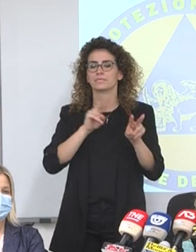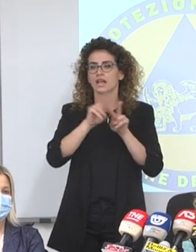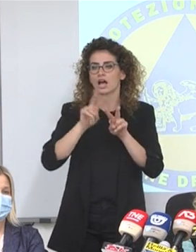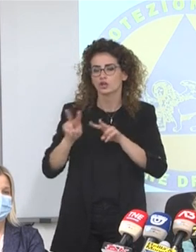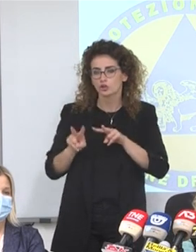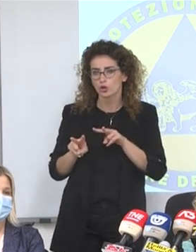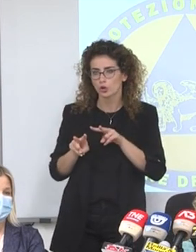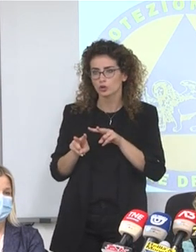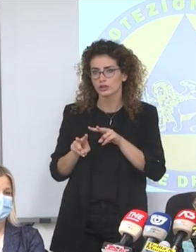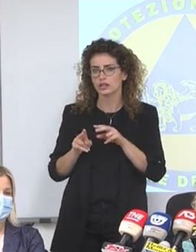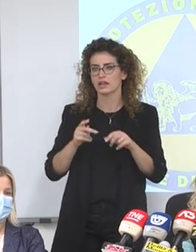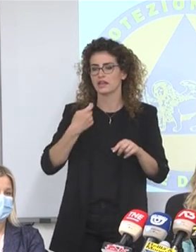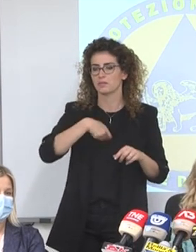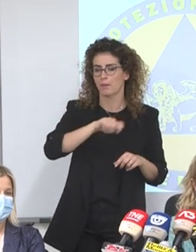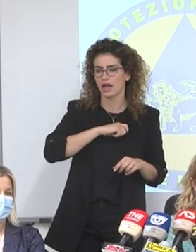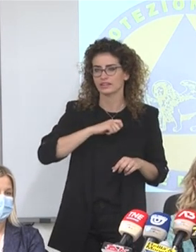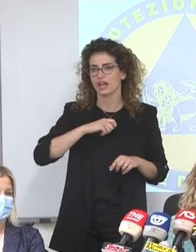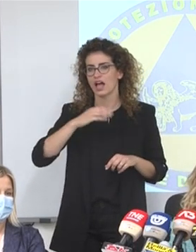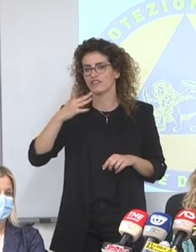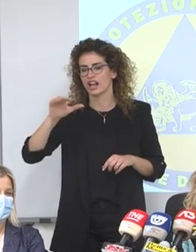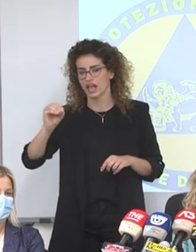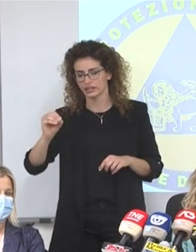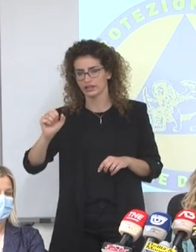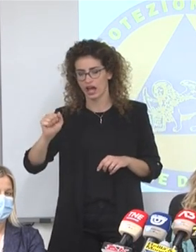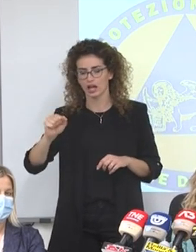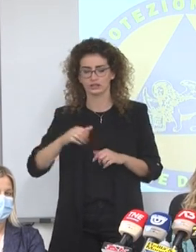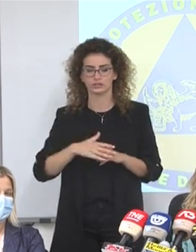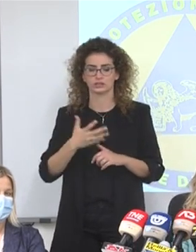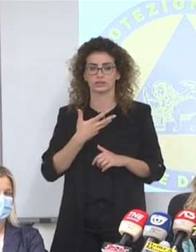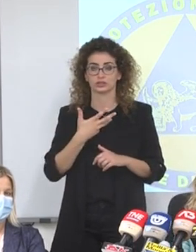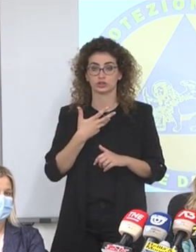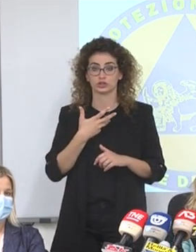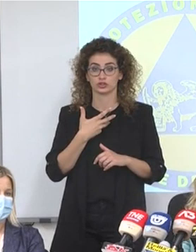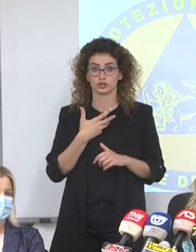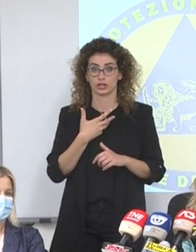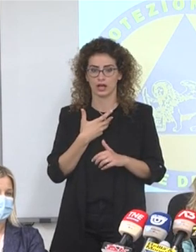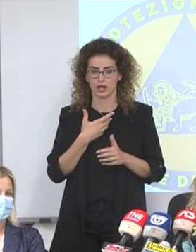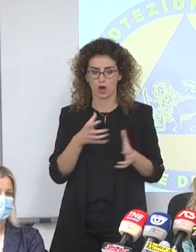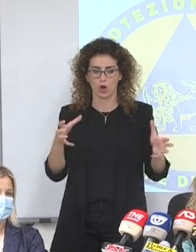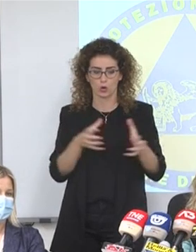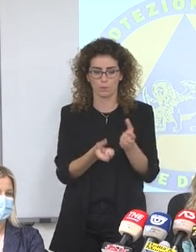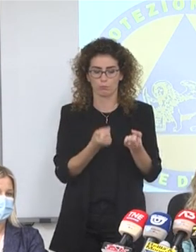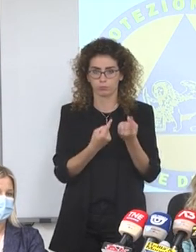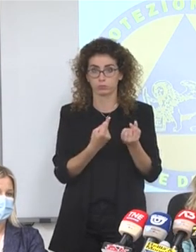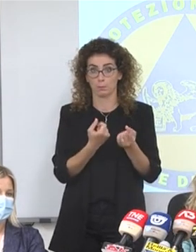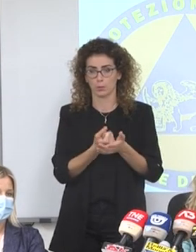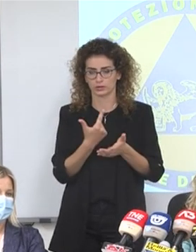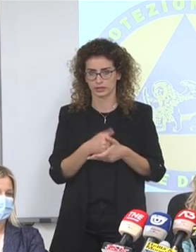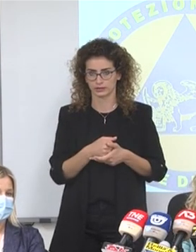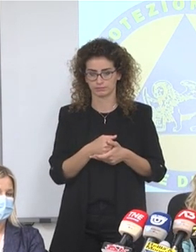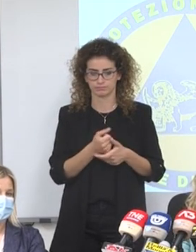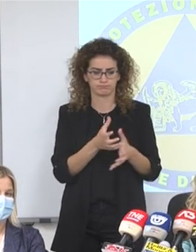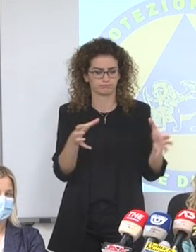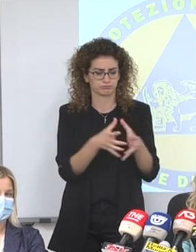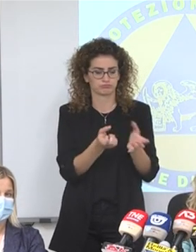Bassi e anche la Spagna, dove sono stati riscontrati dei focolai importanti. Questi focolai sono stati